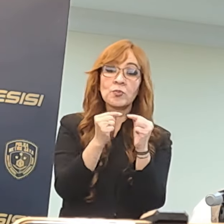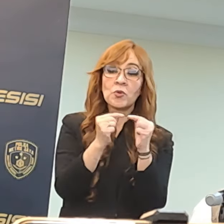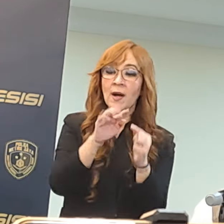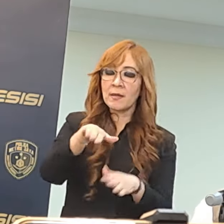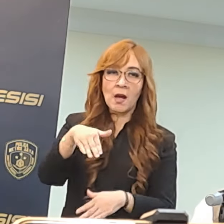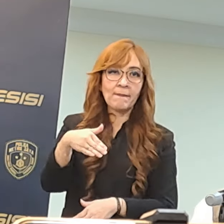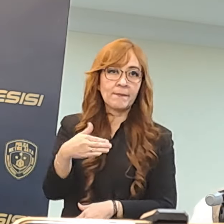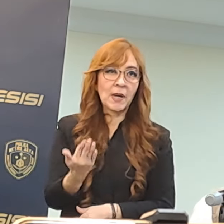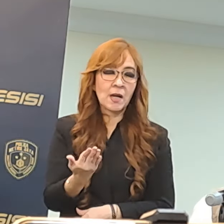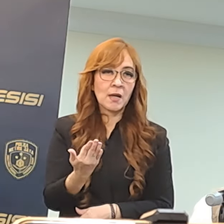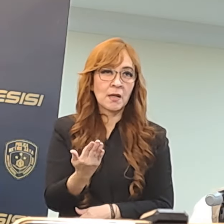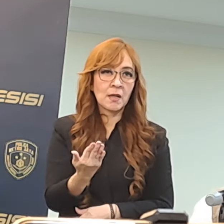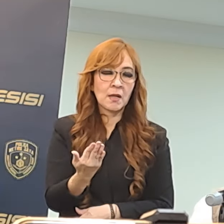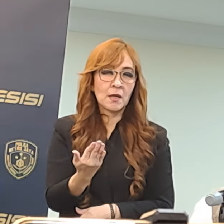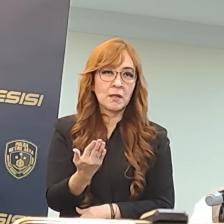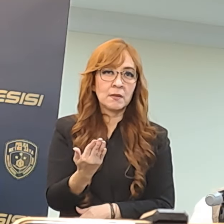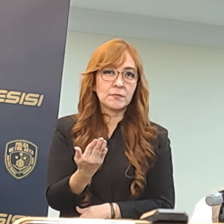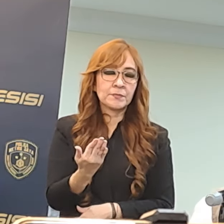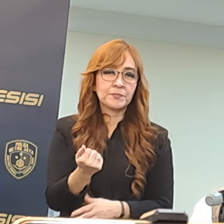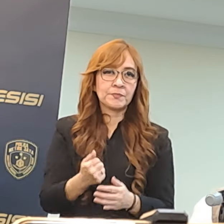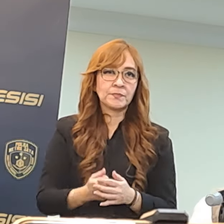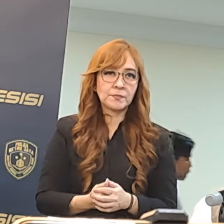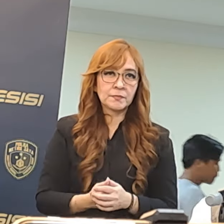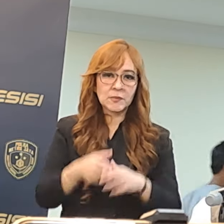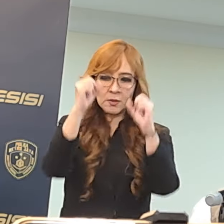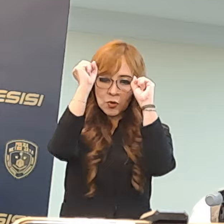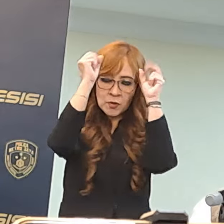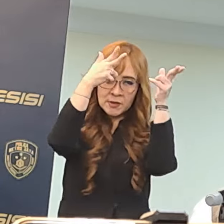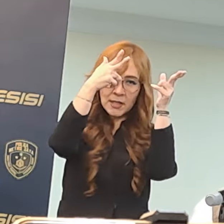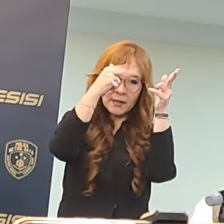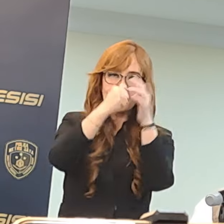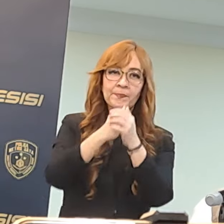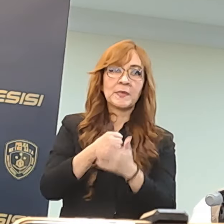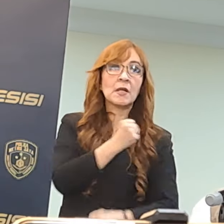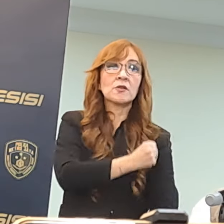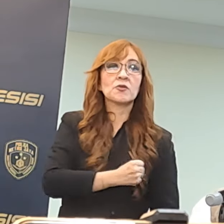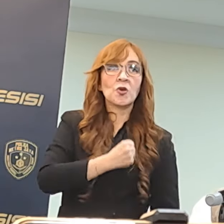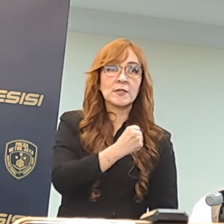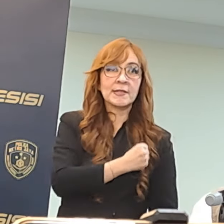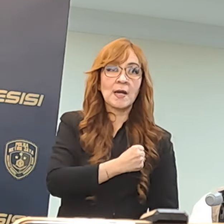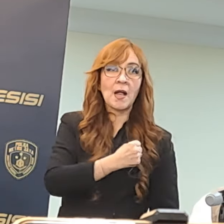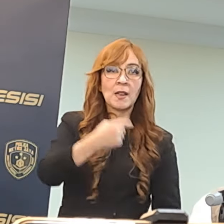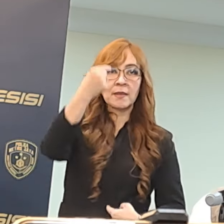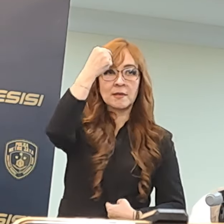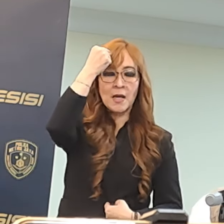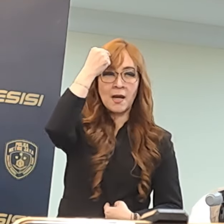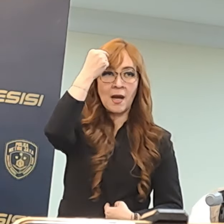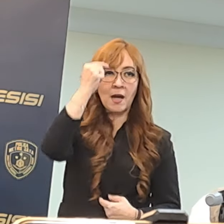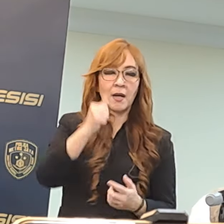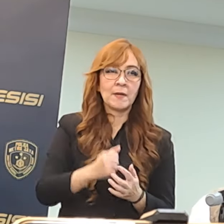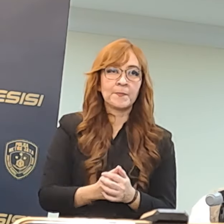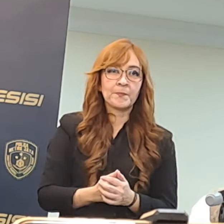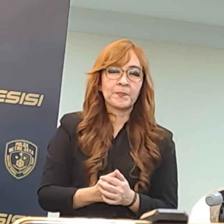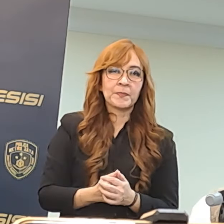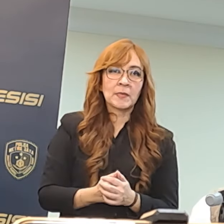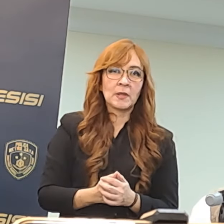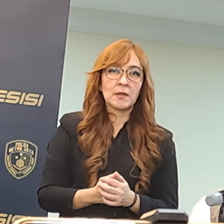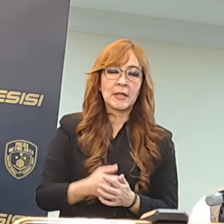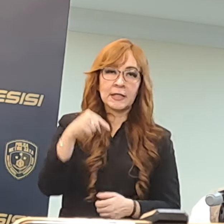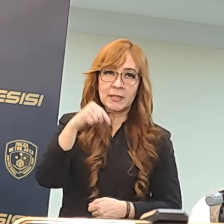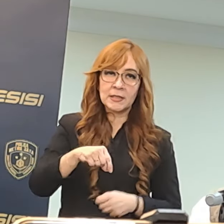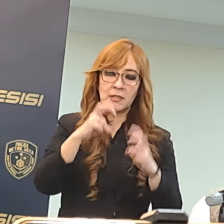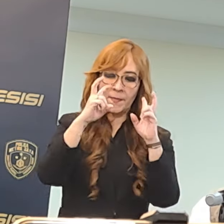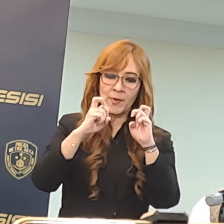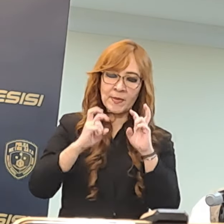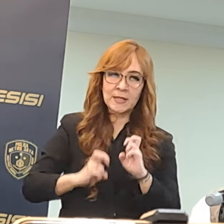dalam suatu katakanlah konteks psikososial dari tersangka. Nah, jadi artinya kalau kita lihat di sini memang